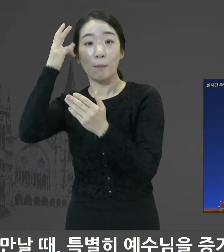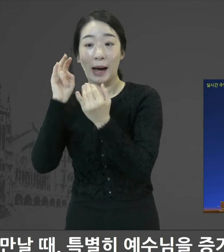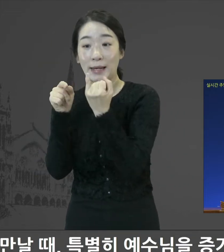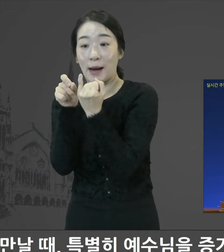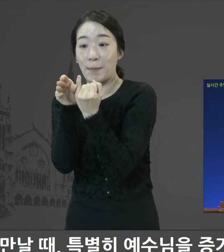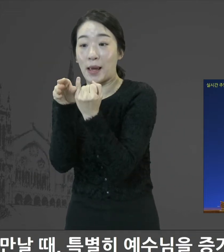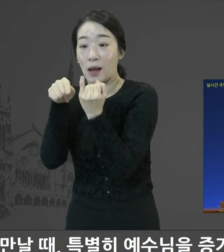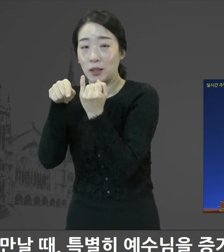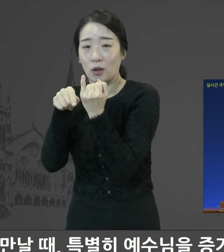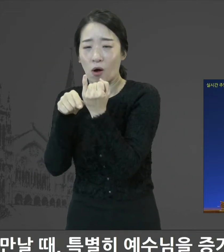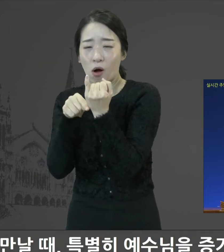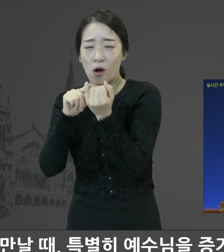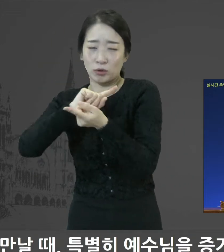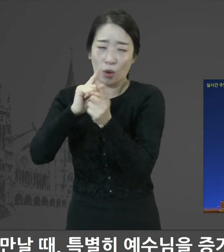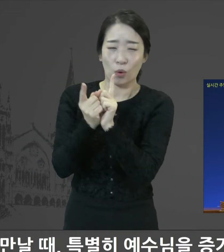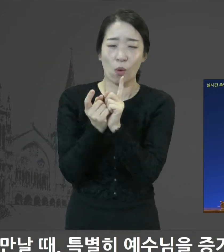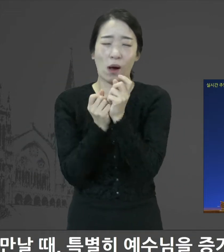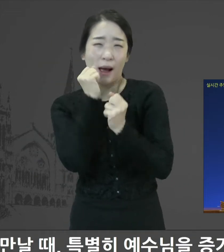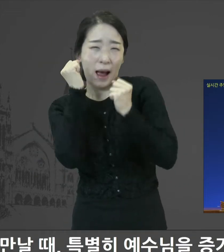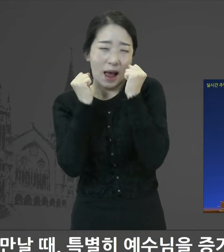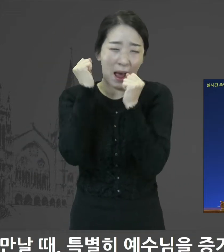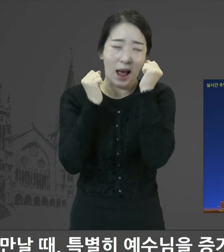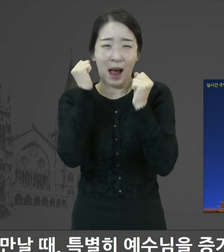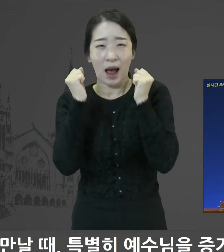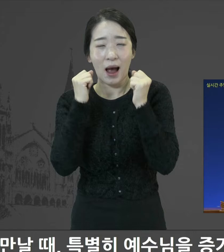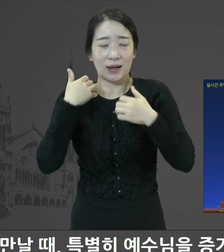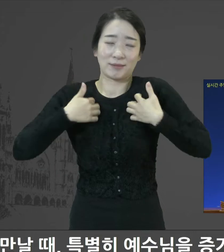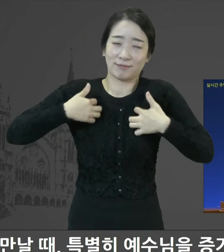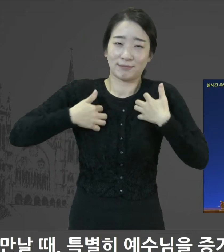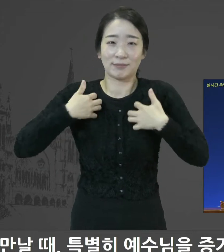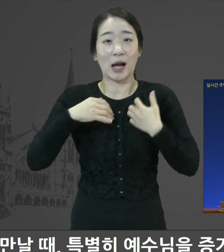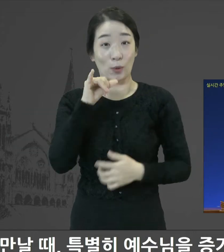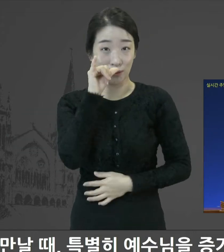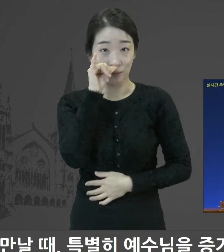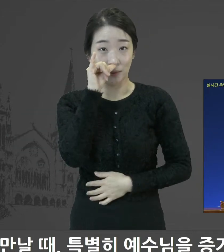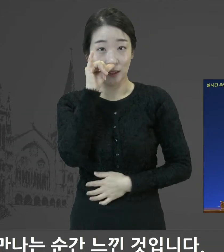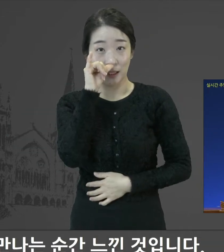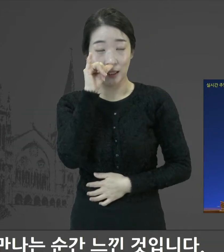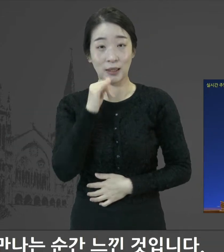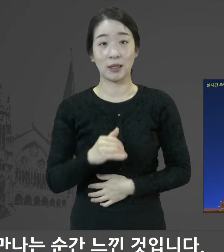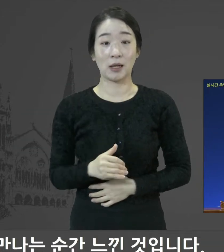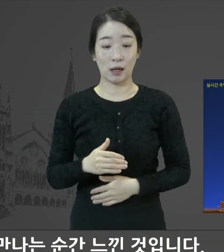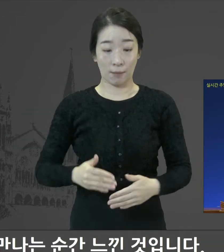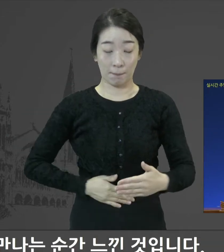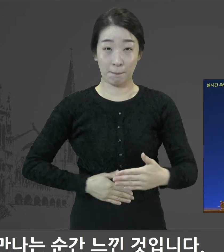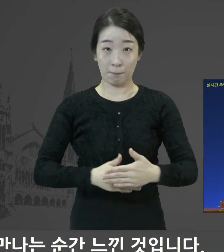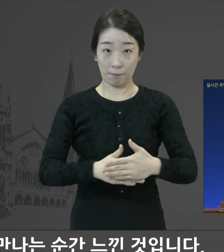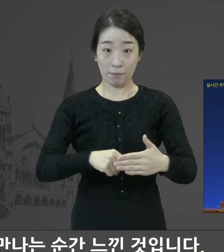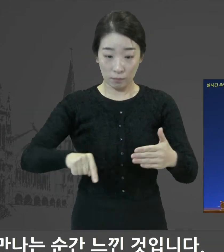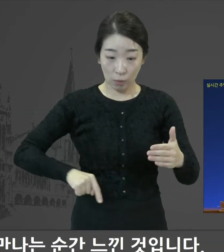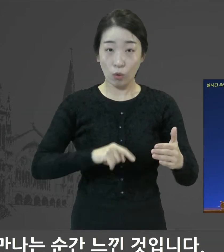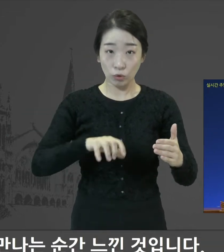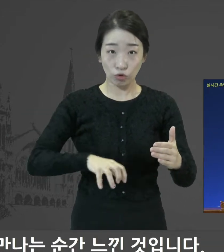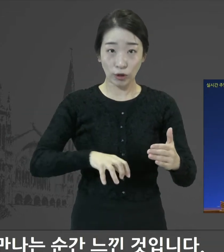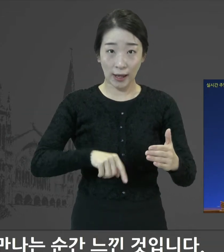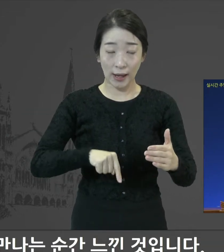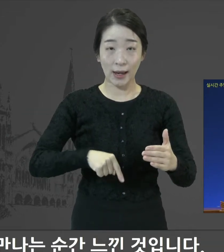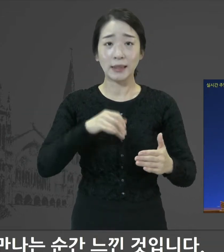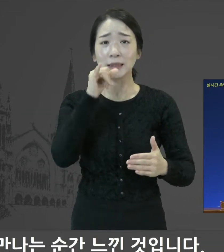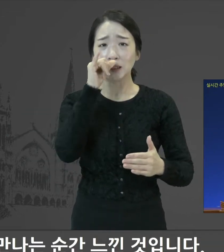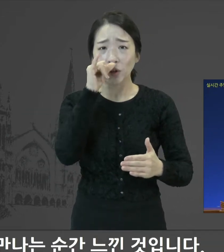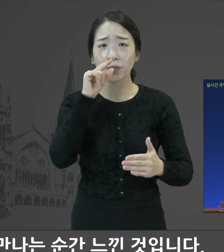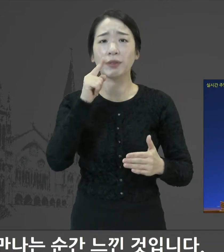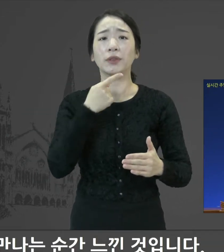친 겁니다. 성령 충만했던 이 모습 가운데 첫 번째는 복중에 있었던